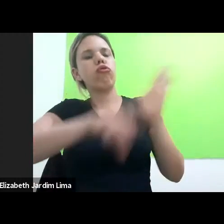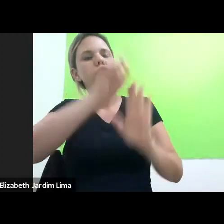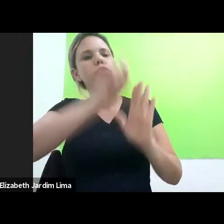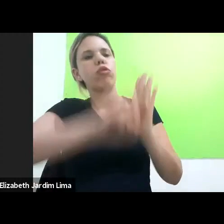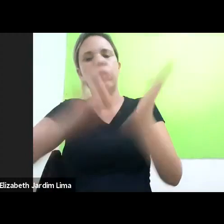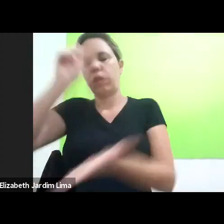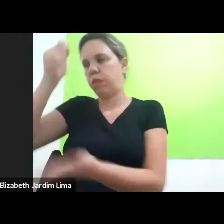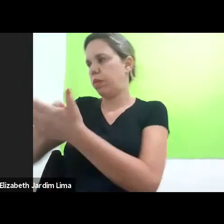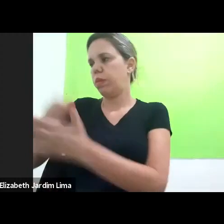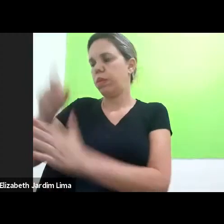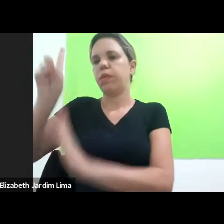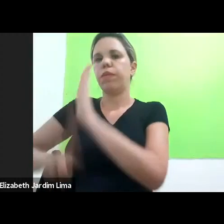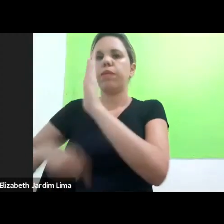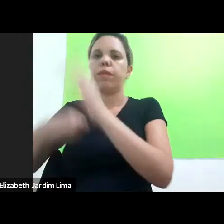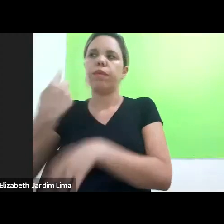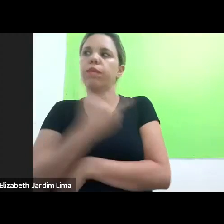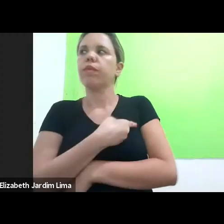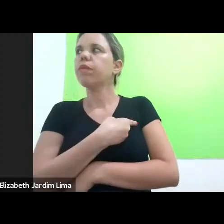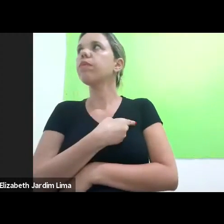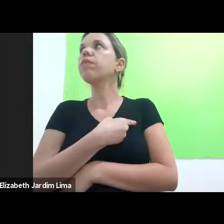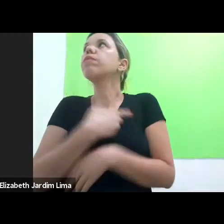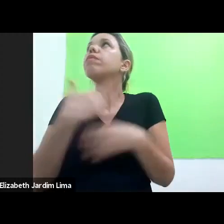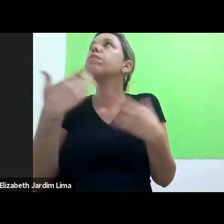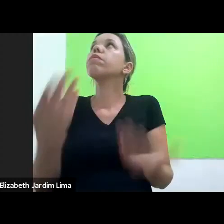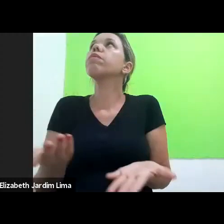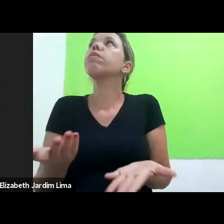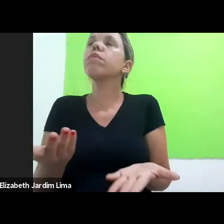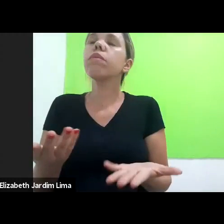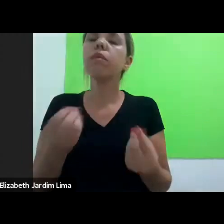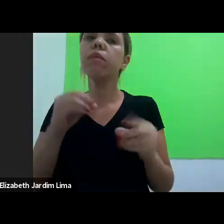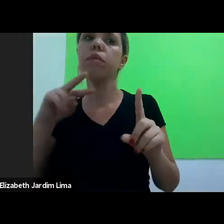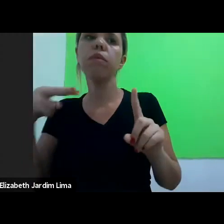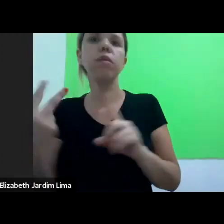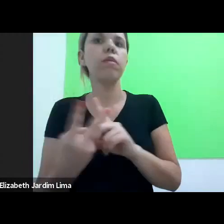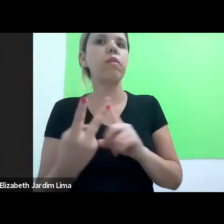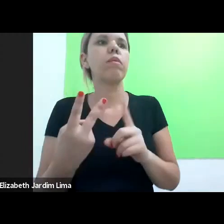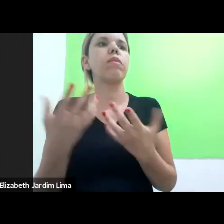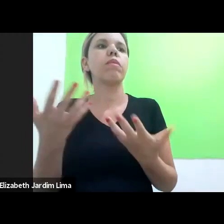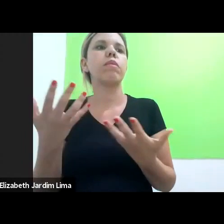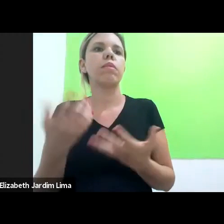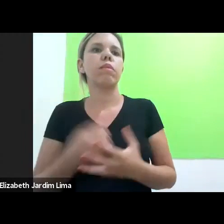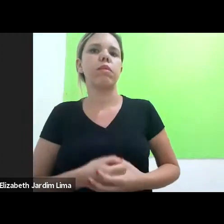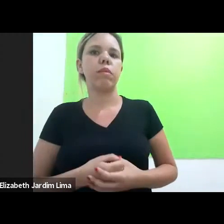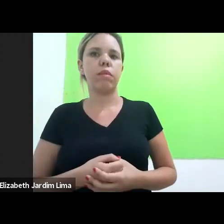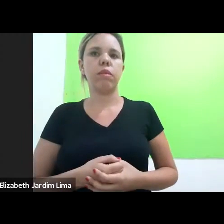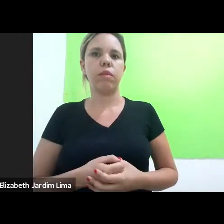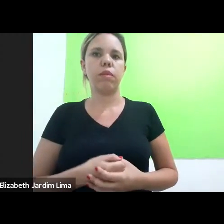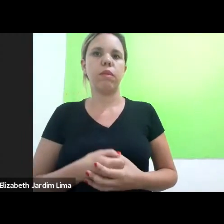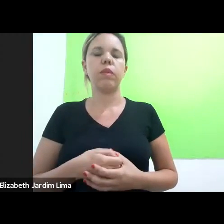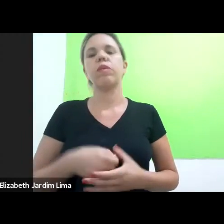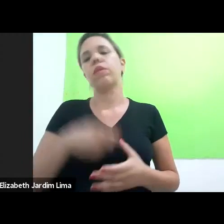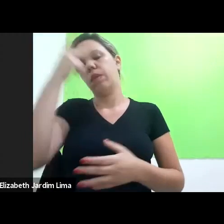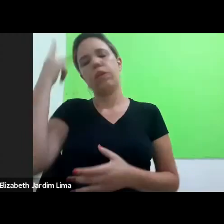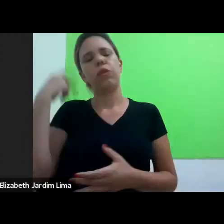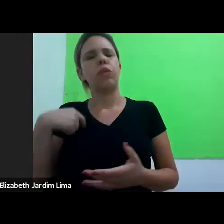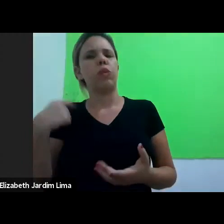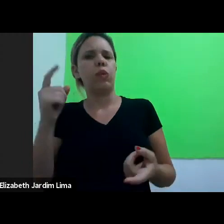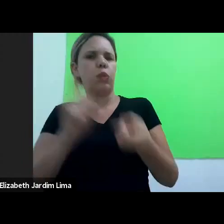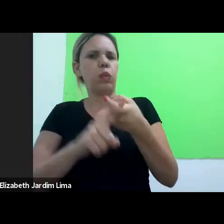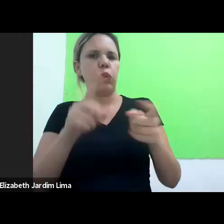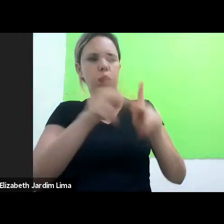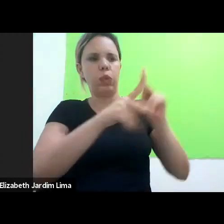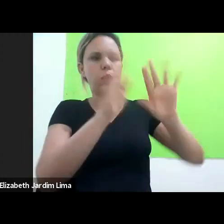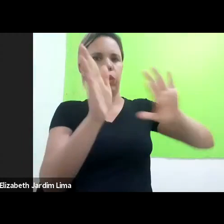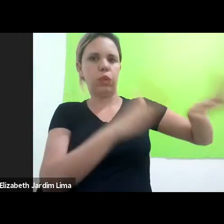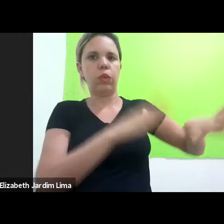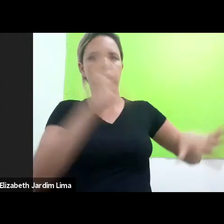direitos para nós, né? Então, foi muito nessa perspectiva de buscar a punição do povo, entendendo o sistema de justiça, o direito